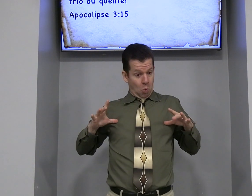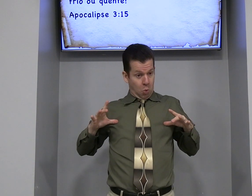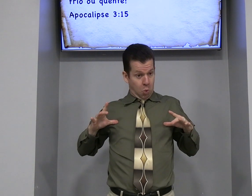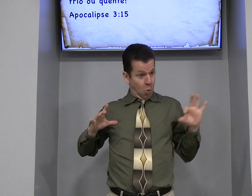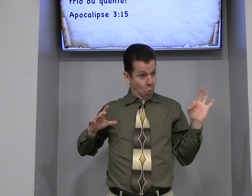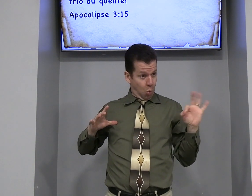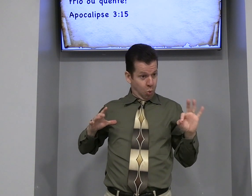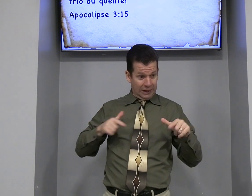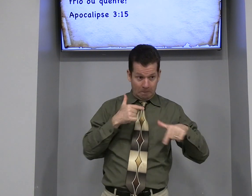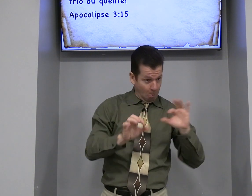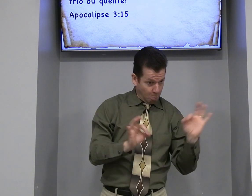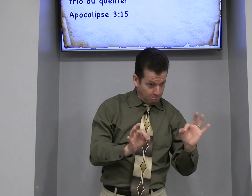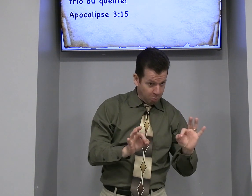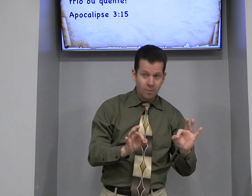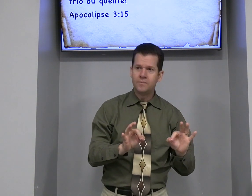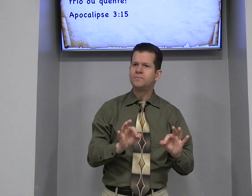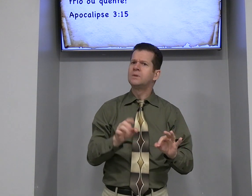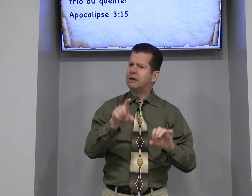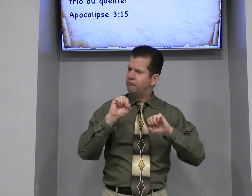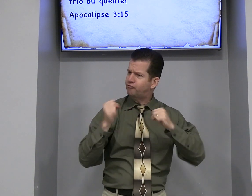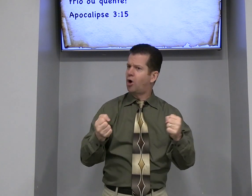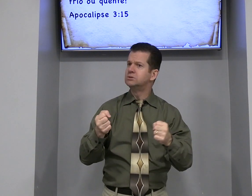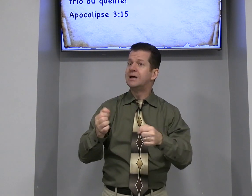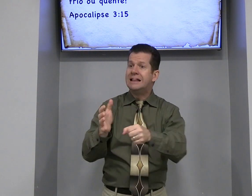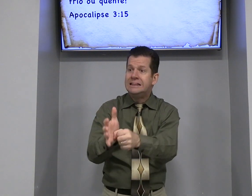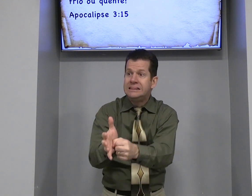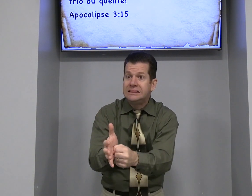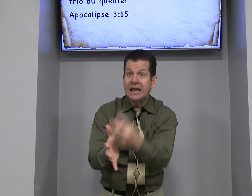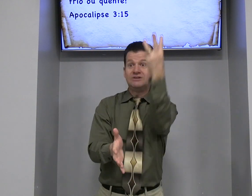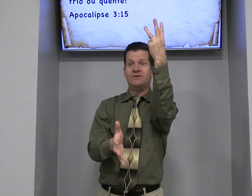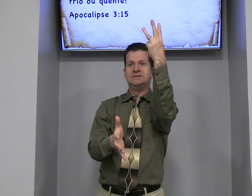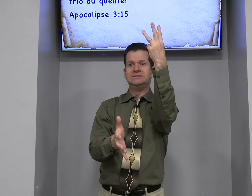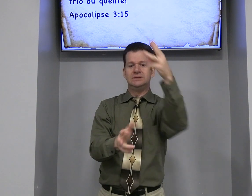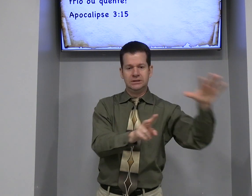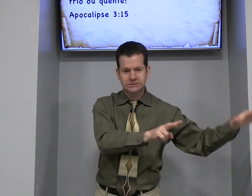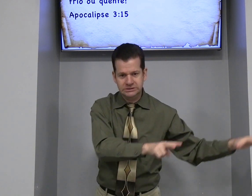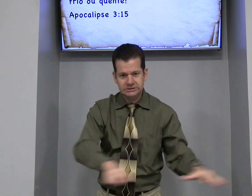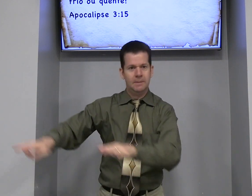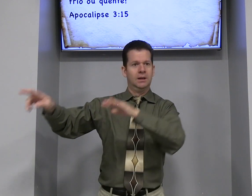vezes atrapalha, mas você não está trabalhando, está de folga.